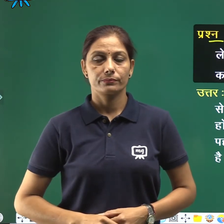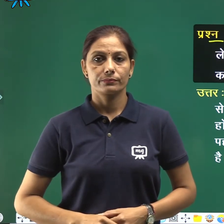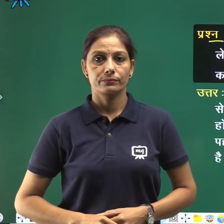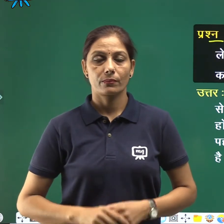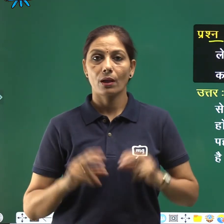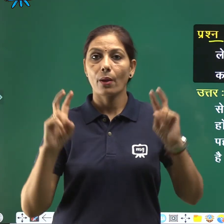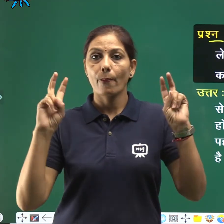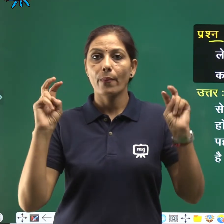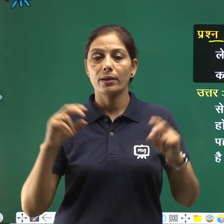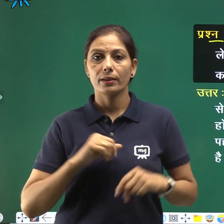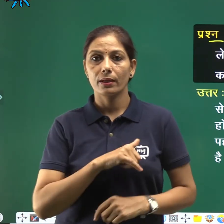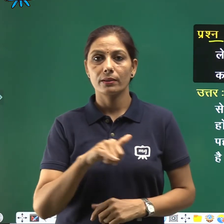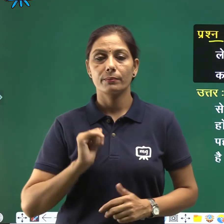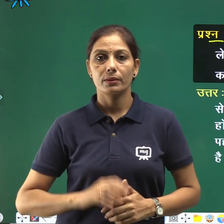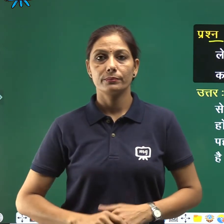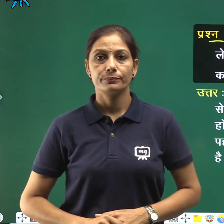पाठ के आधार पर